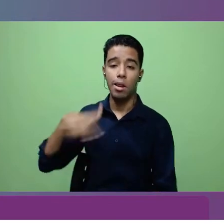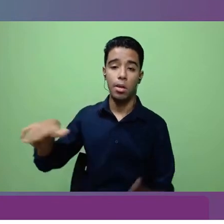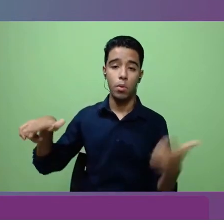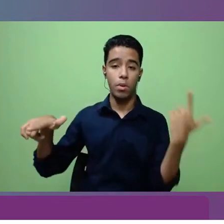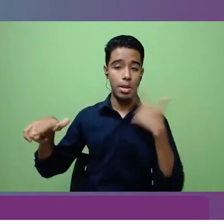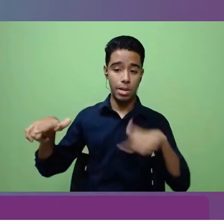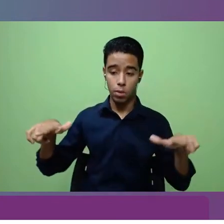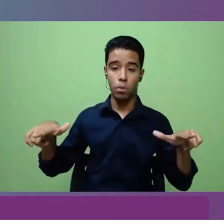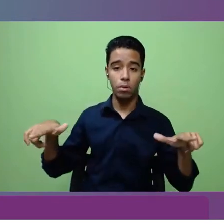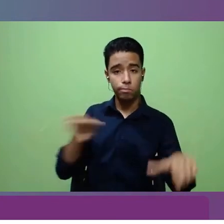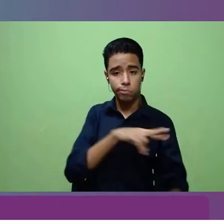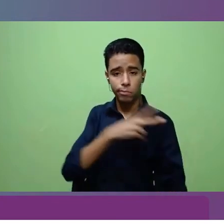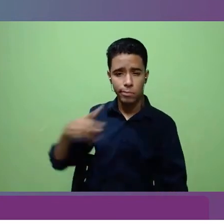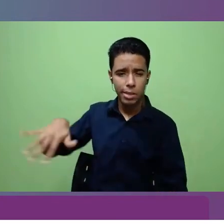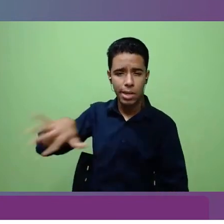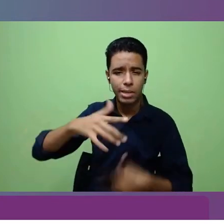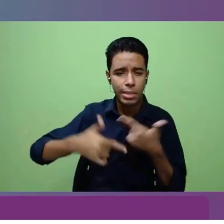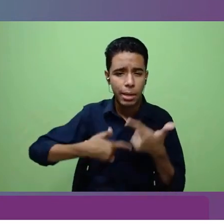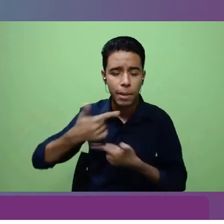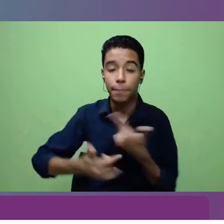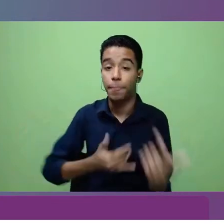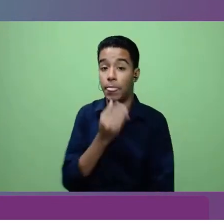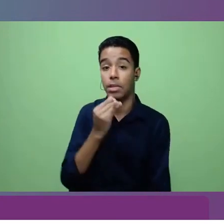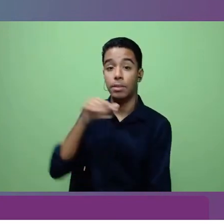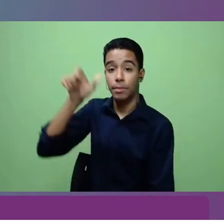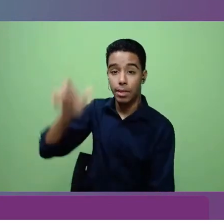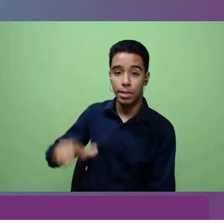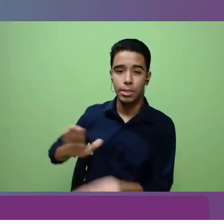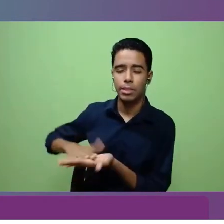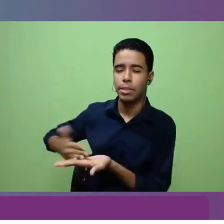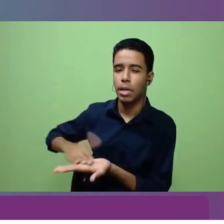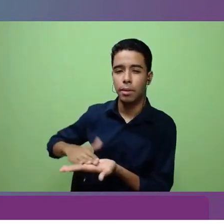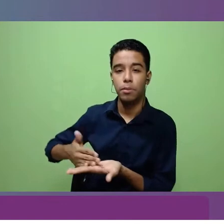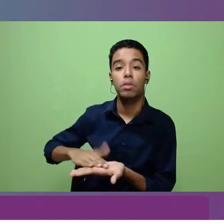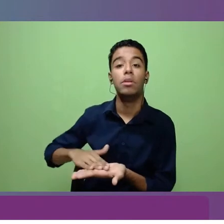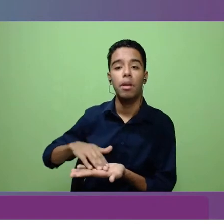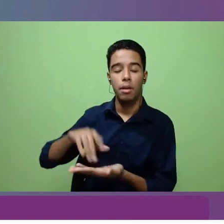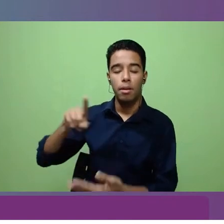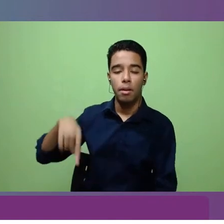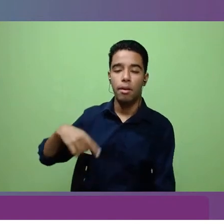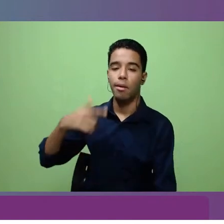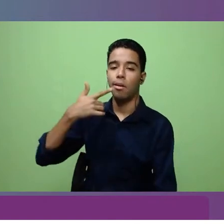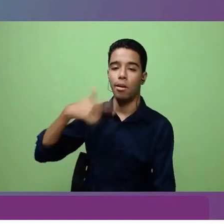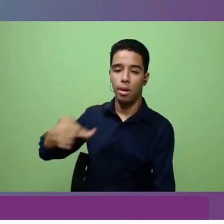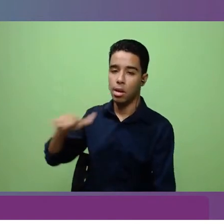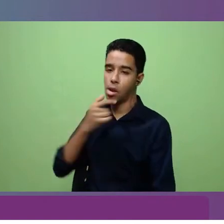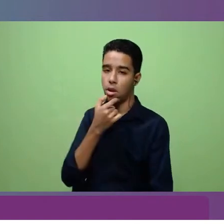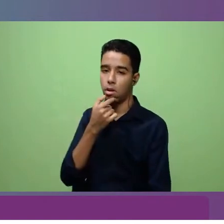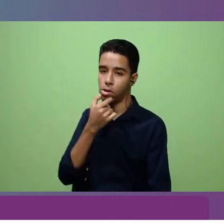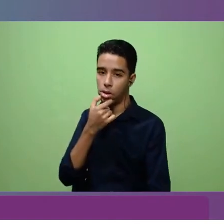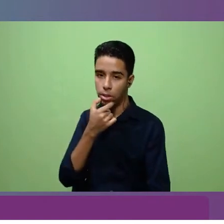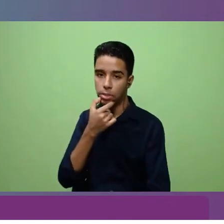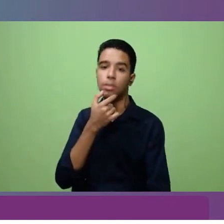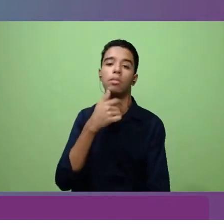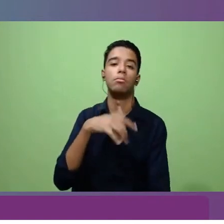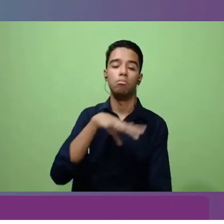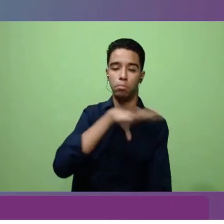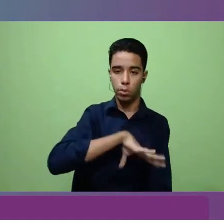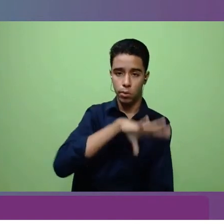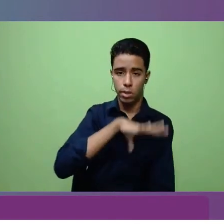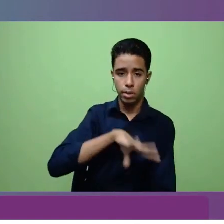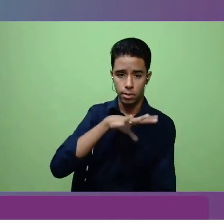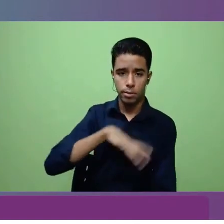quando eu falo um intérprete de inglês, português. Intérprete de inglês, português.